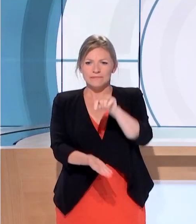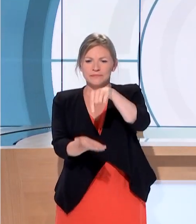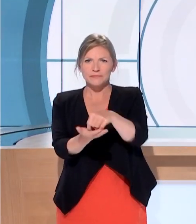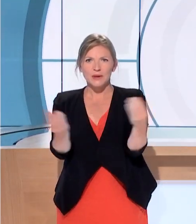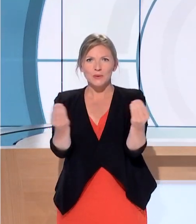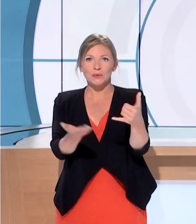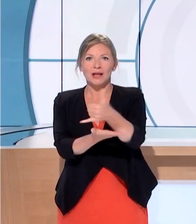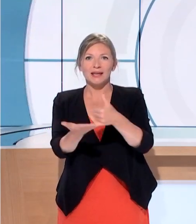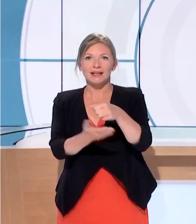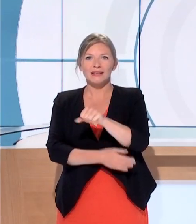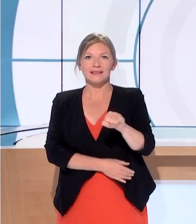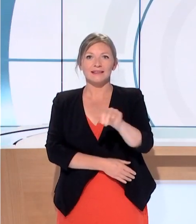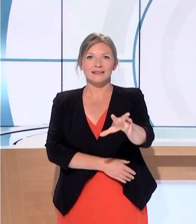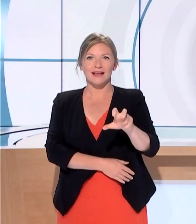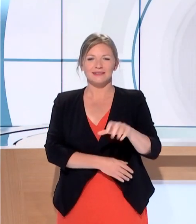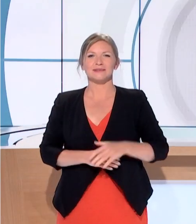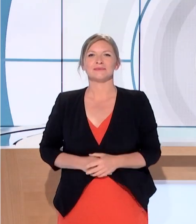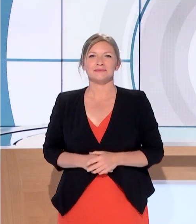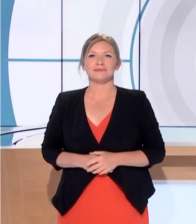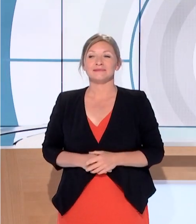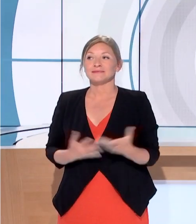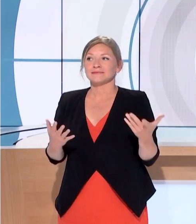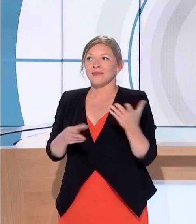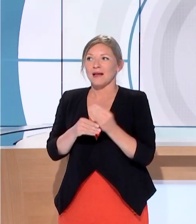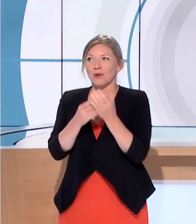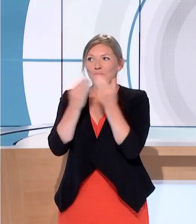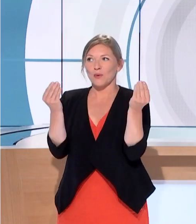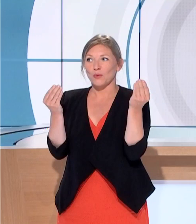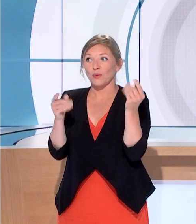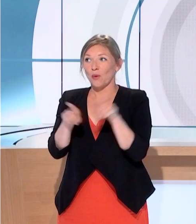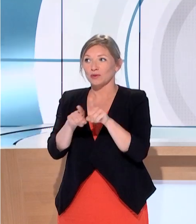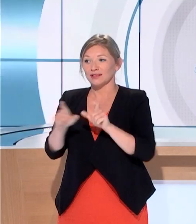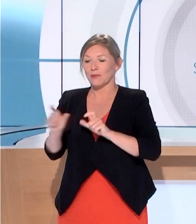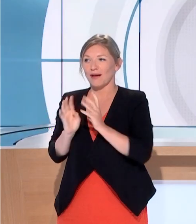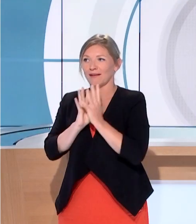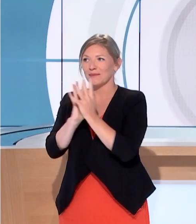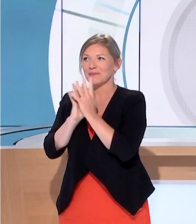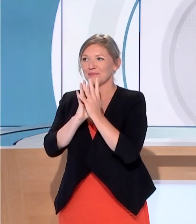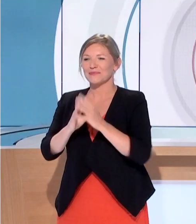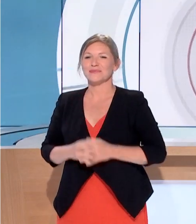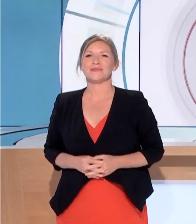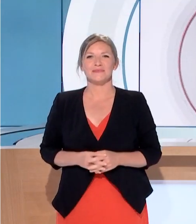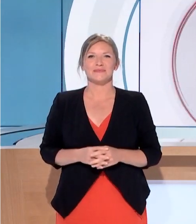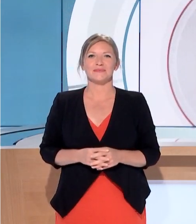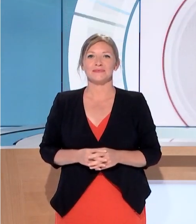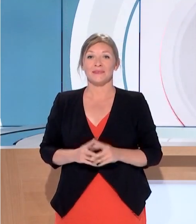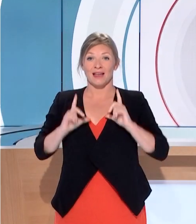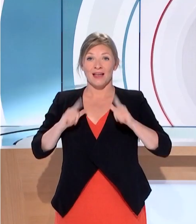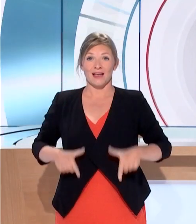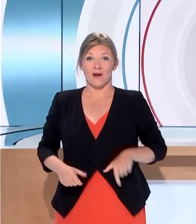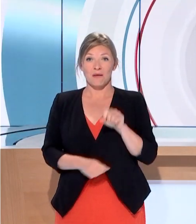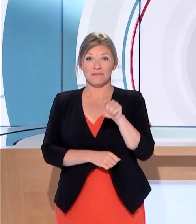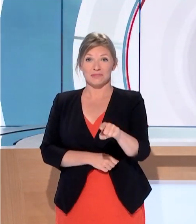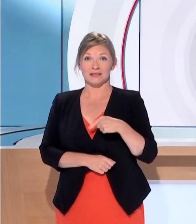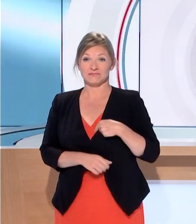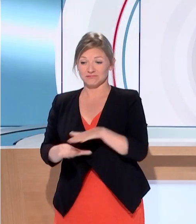région, sur l'île d'Aix. On peut apprendre plein de choses et après il y a les copains. Dans l'école, 6